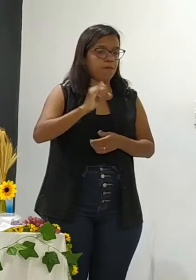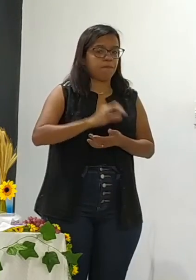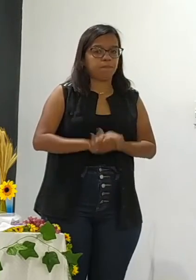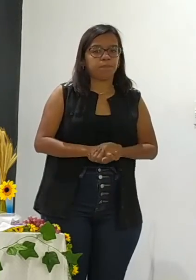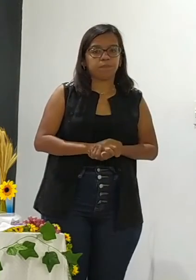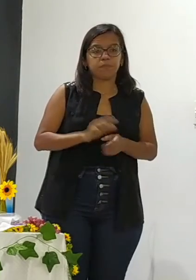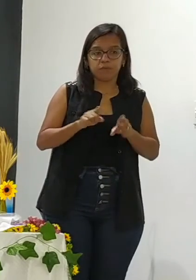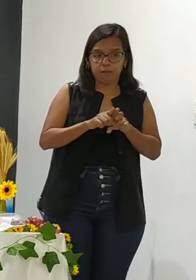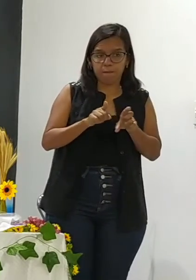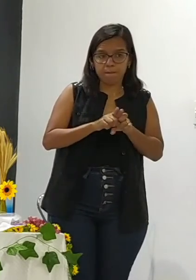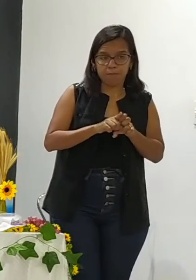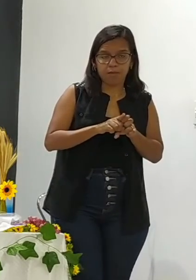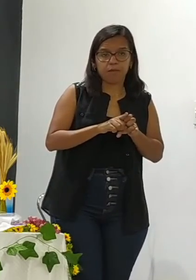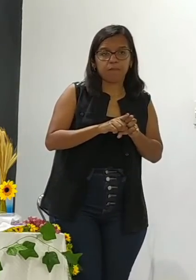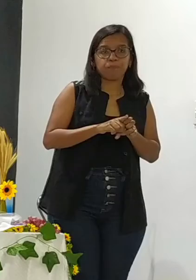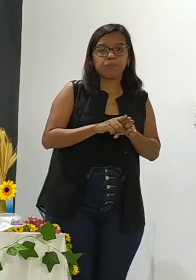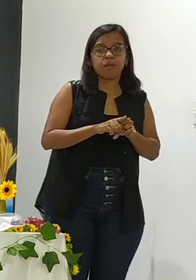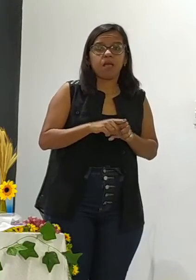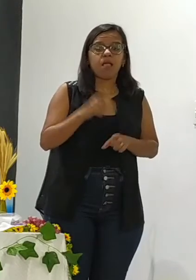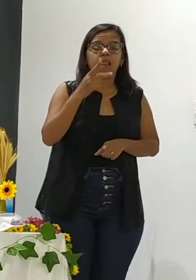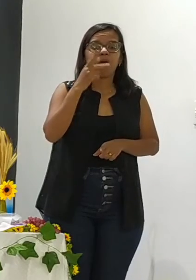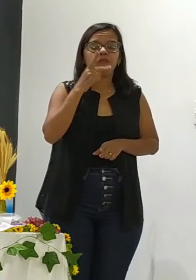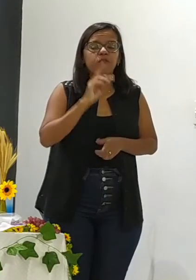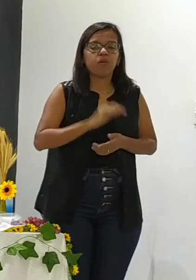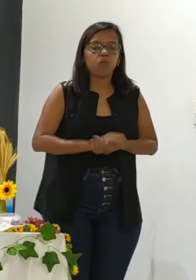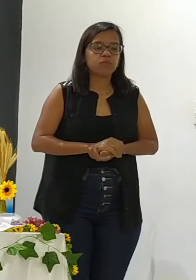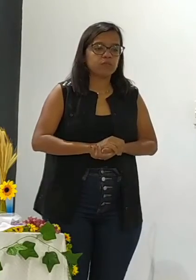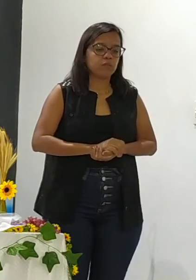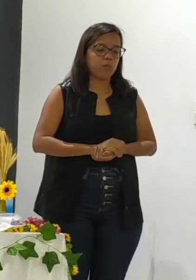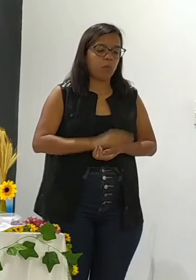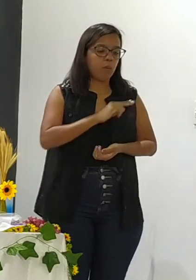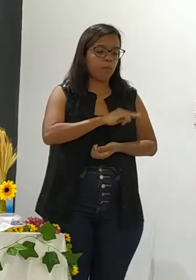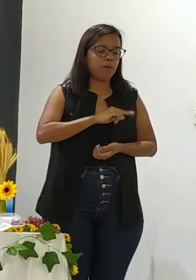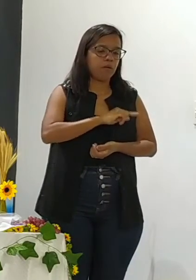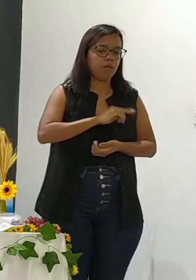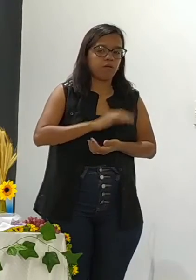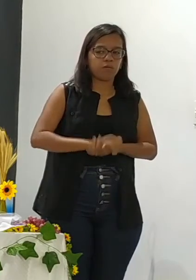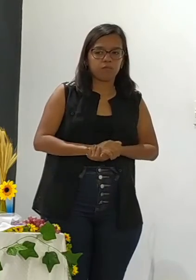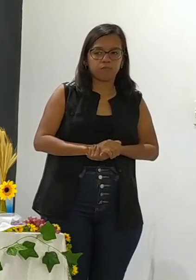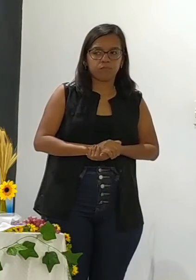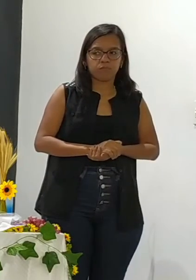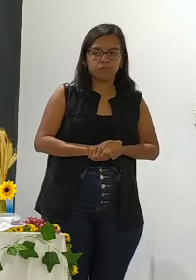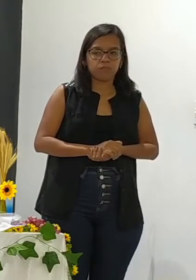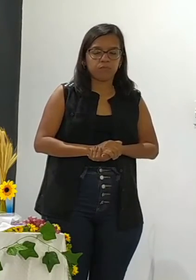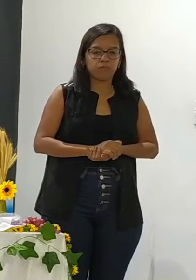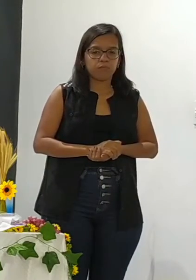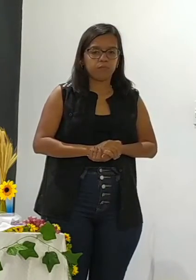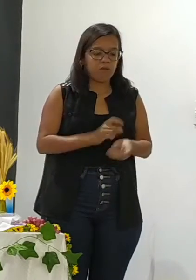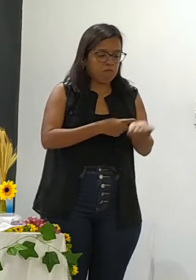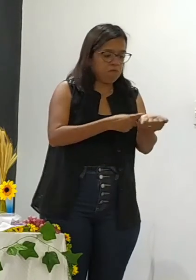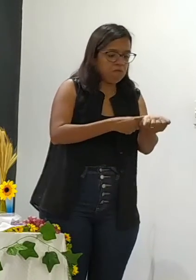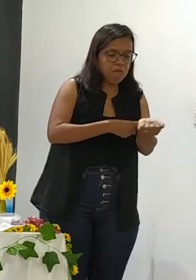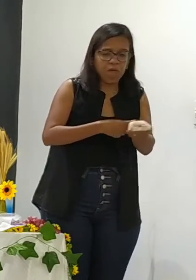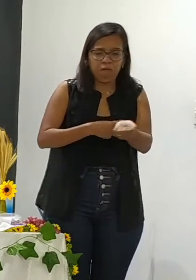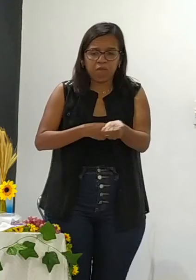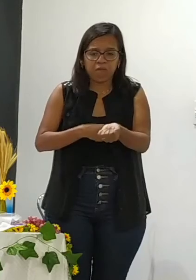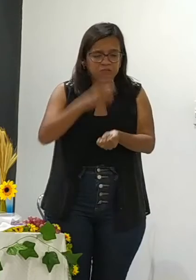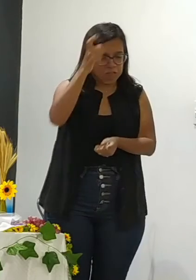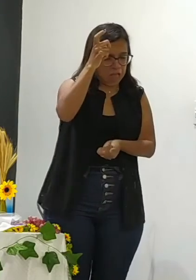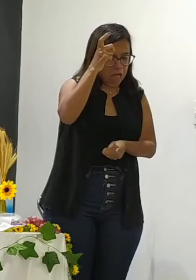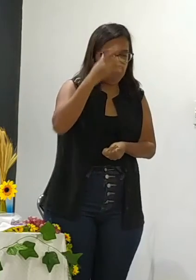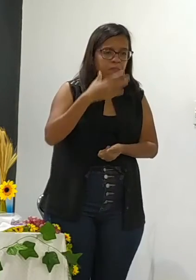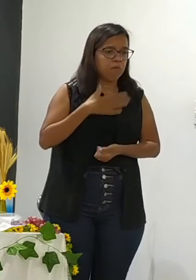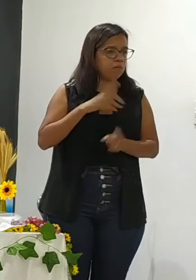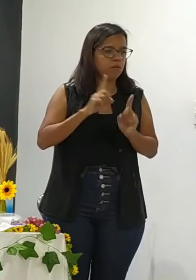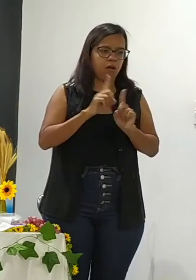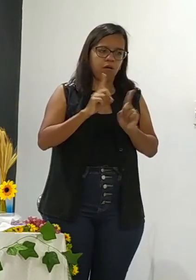também falar. Noemi, ela não falou assim: o homem está furioso comigo, o diabo que fez isso comigo. Ela não